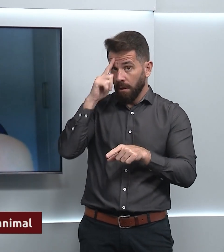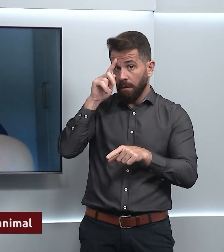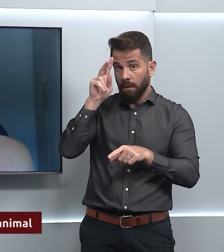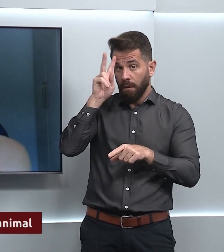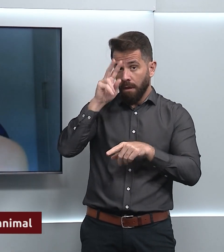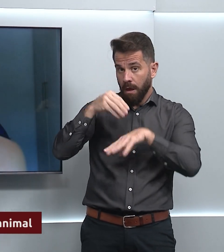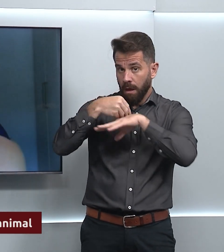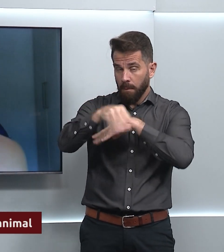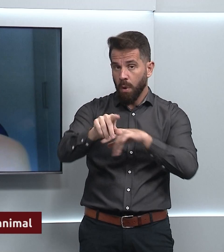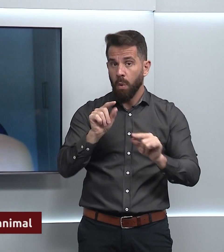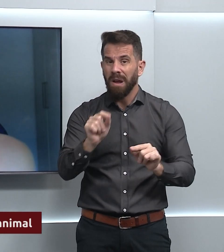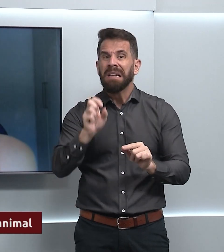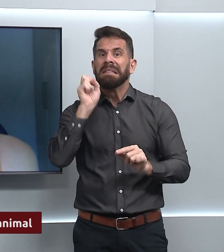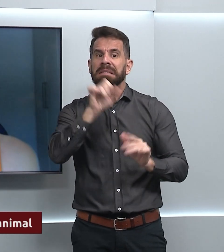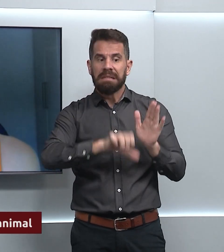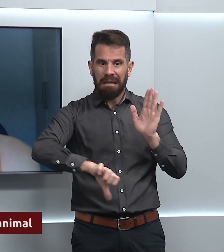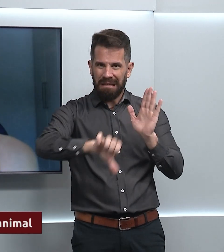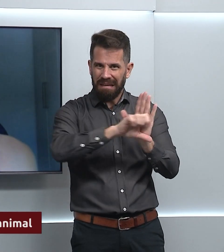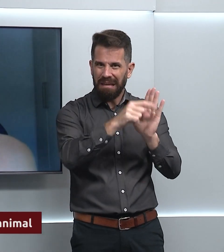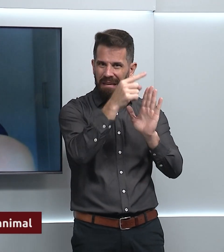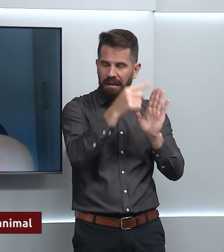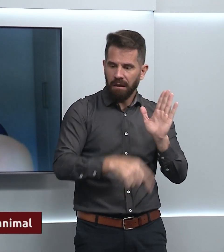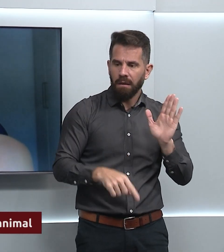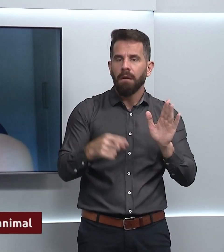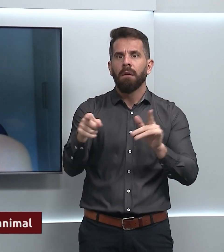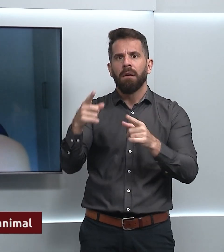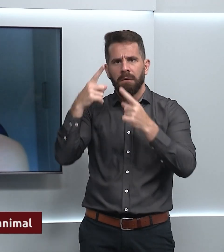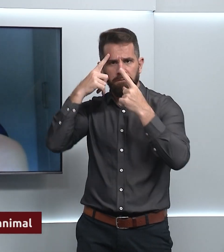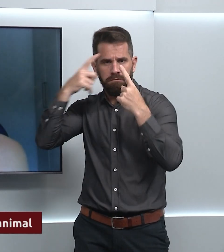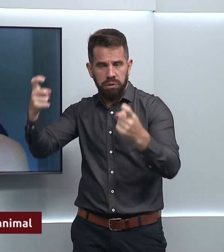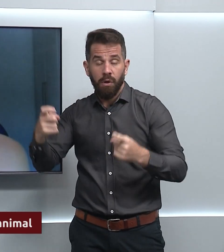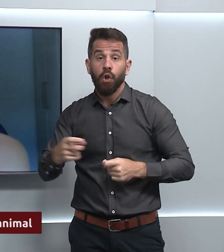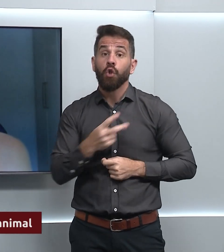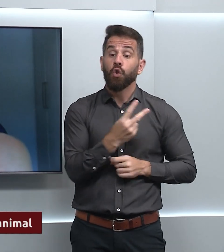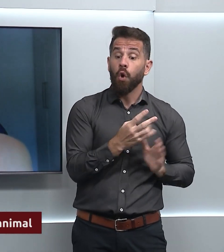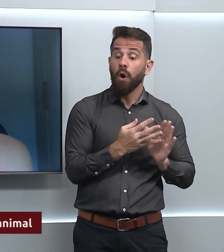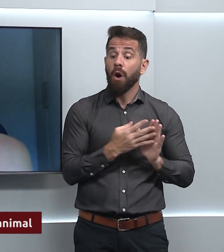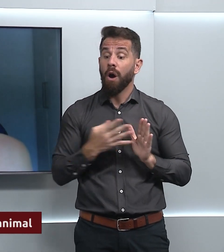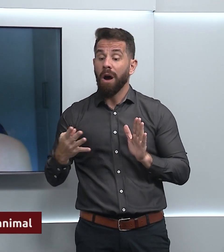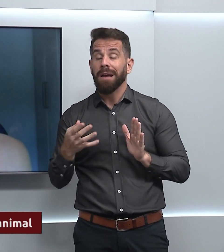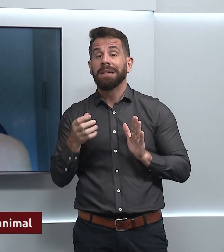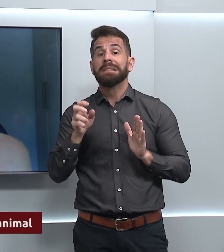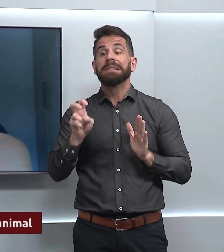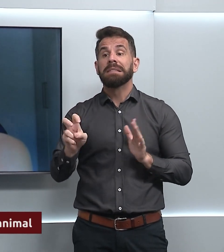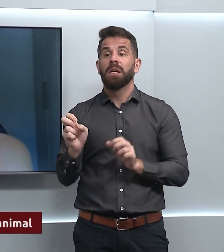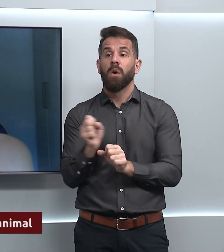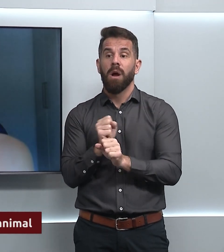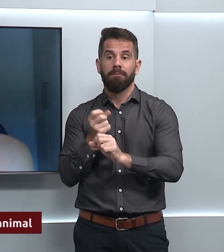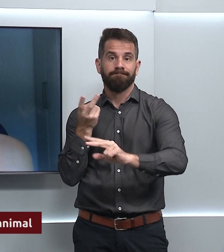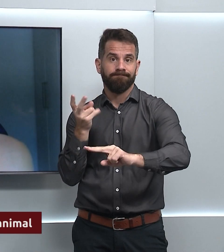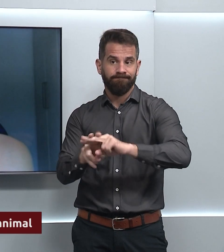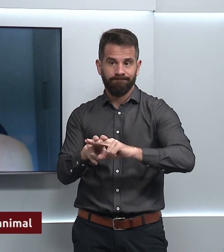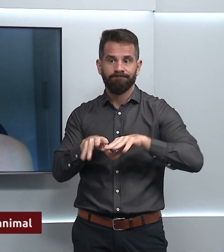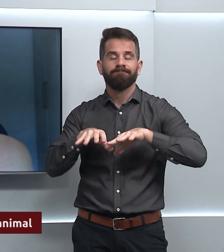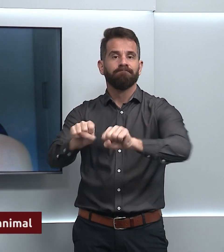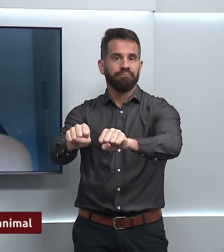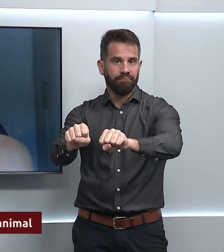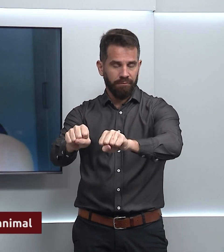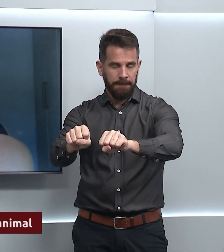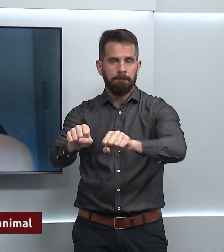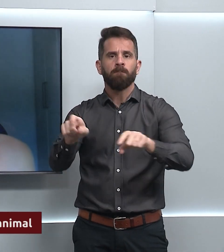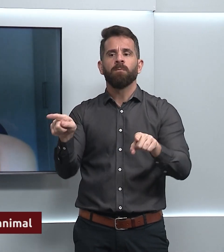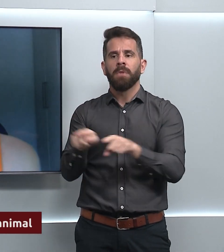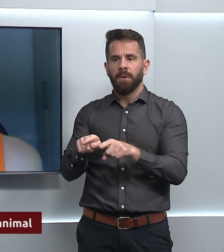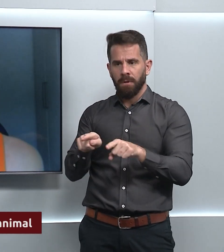Quem comete crime de maus tratos contra cães e gatos, penalidade de 2 a 5 anos, prisão em flagrante e é feito o boletim de ocorrência.